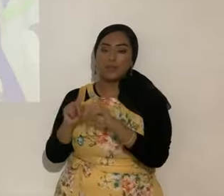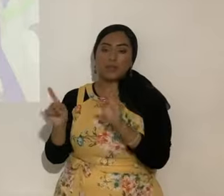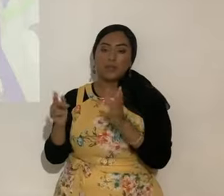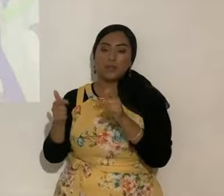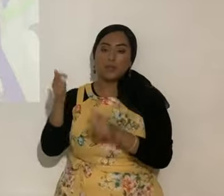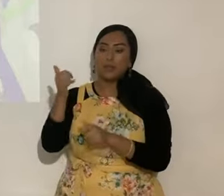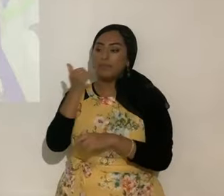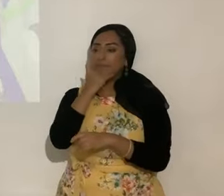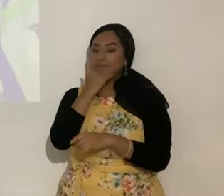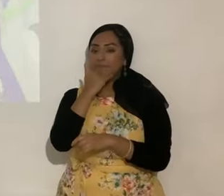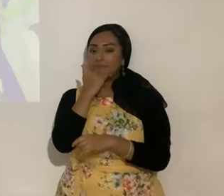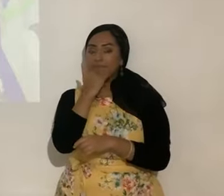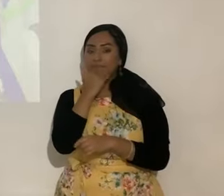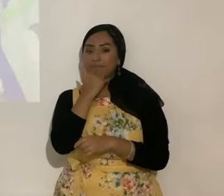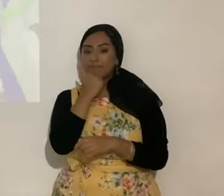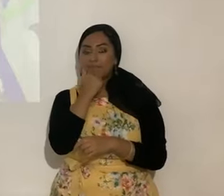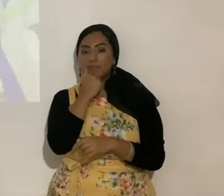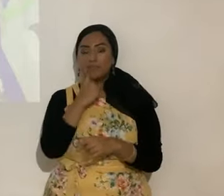fatal eso.